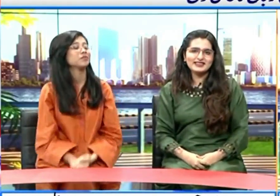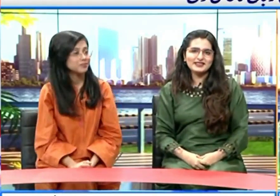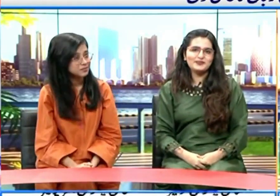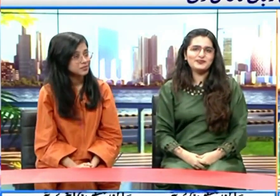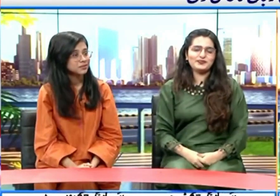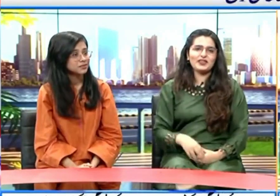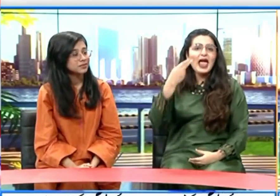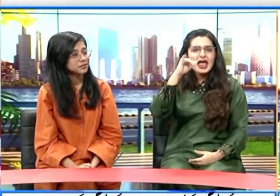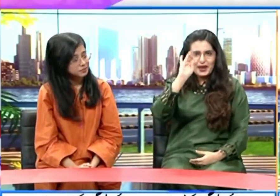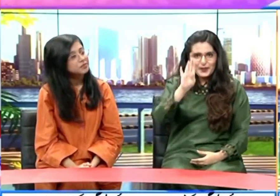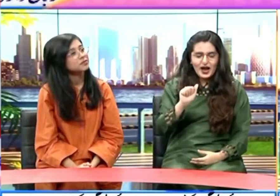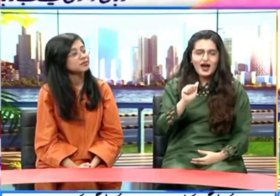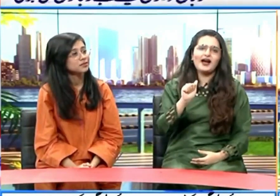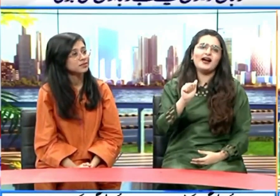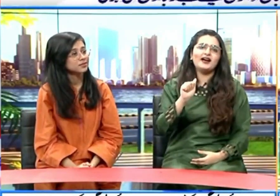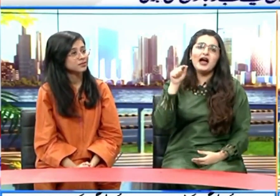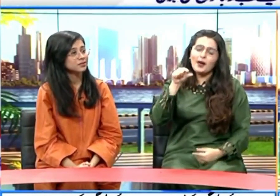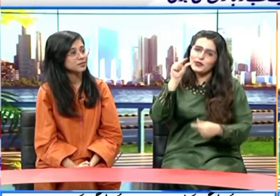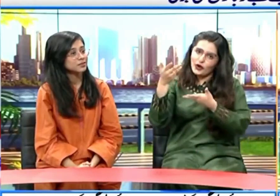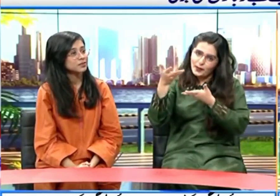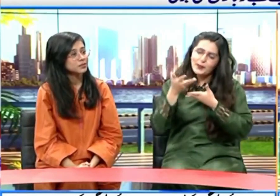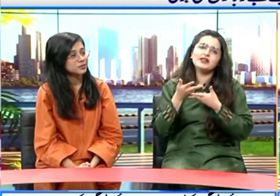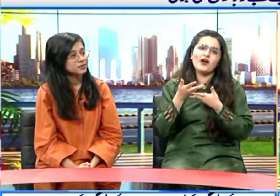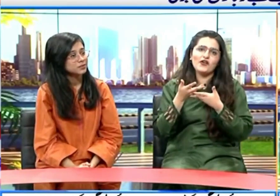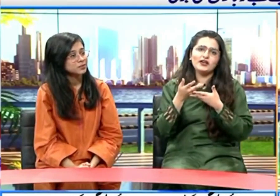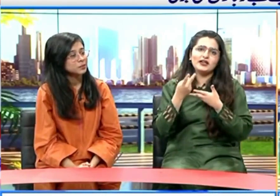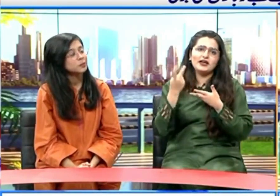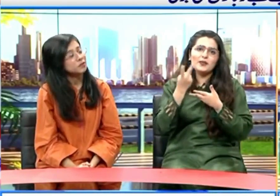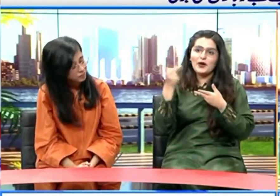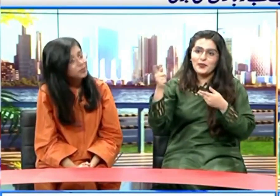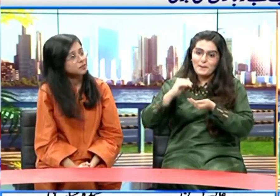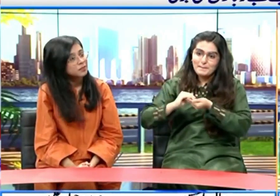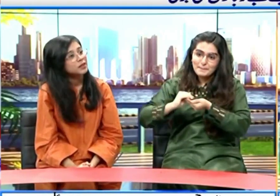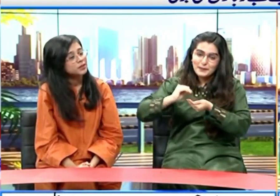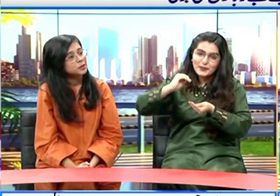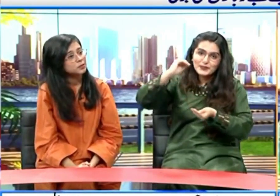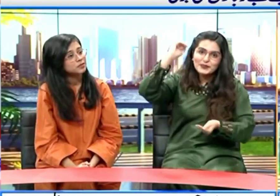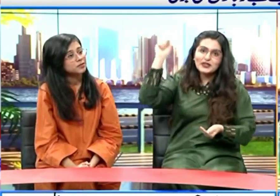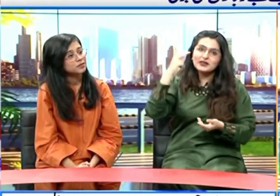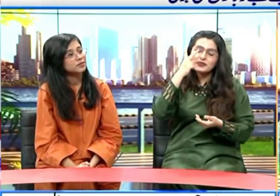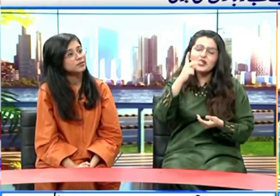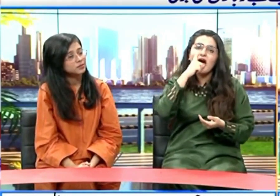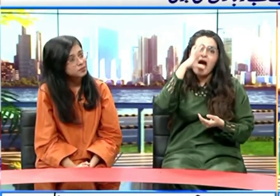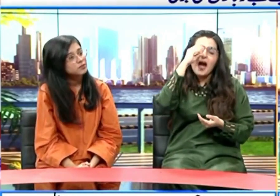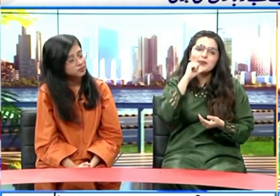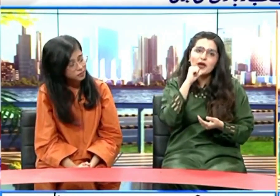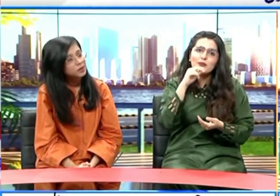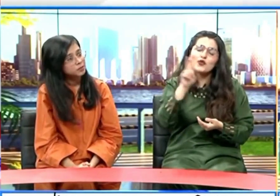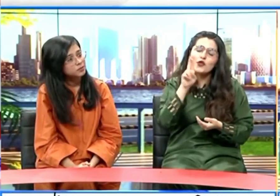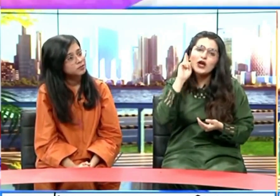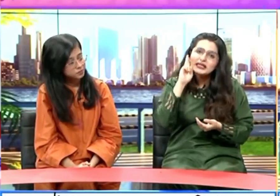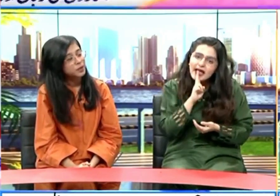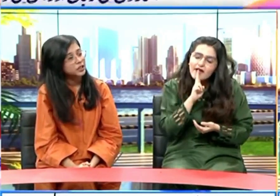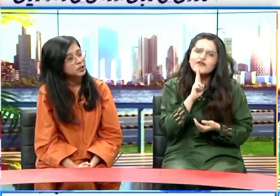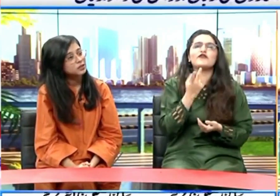ہبا, اب مجھے ذرا یہ بتائیے کہ آپ تو ظاہر ہے کہ بچپن سے اس چیز کو دیکھ رہی ہیں کہ آپ کے والدین جو ہیں وہ ڈیف تھے